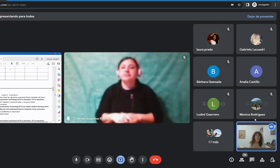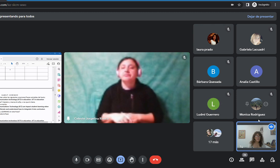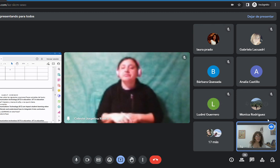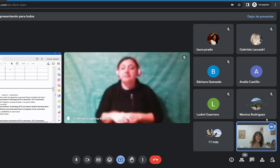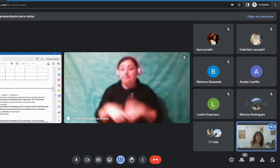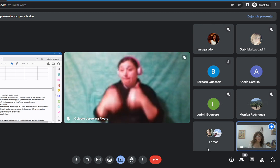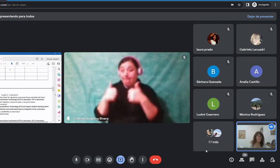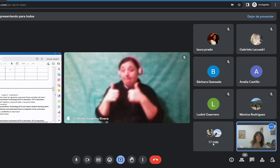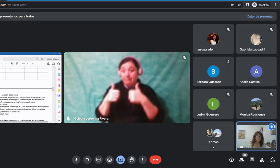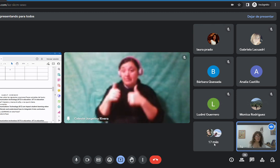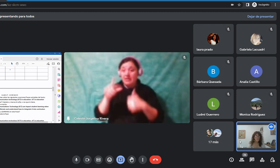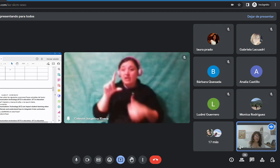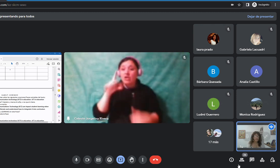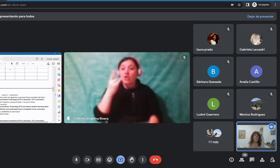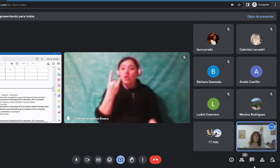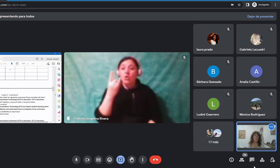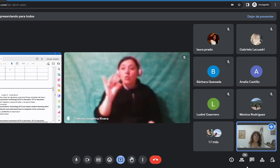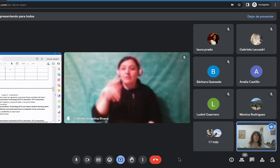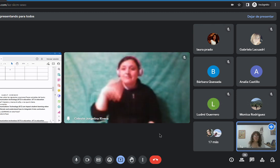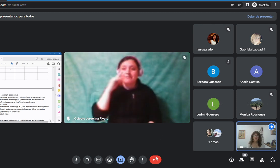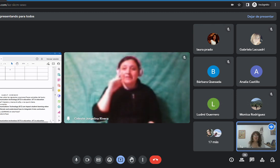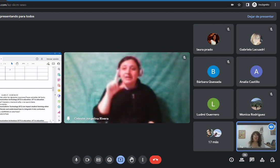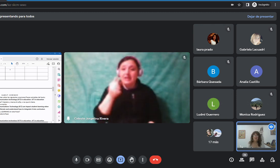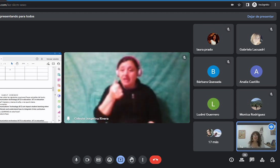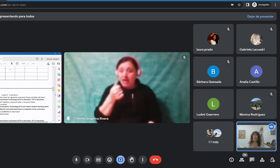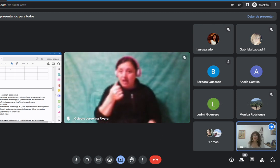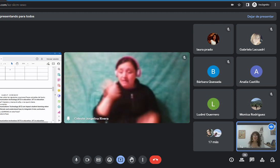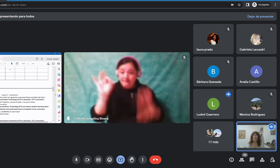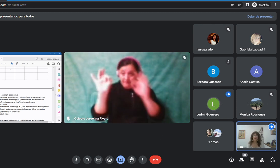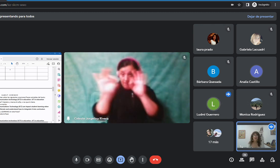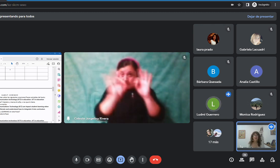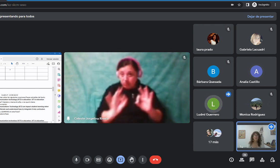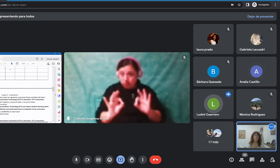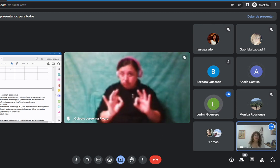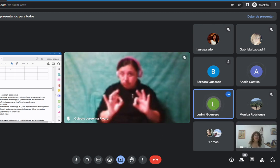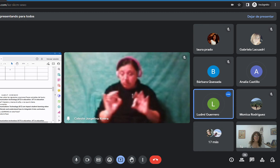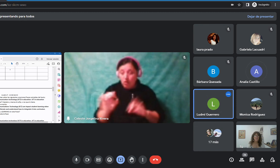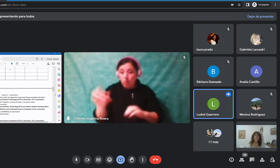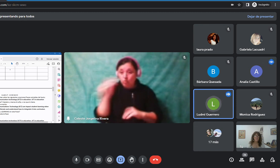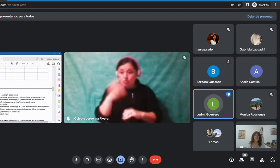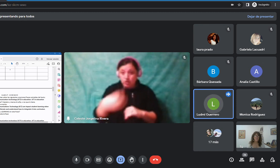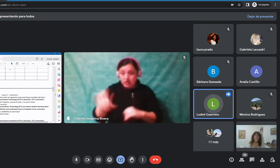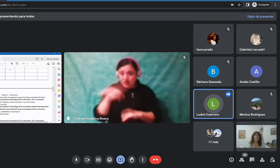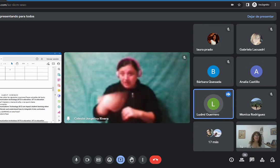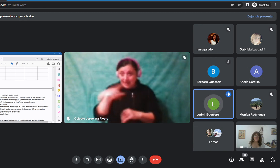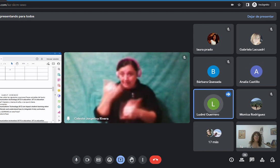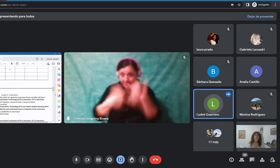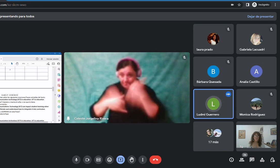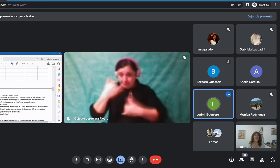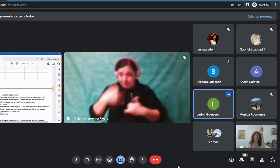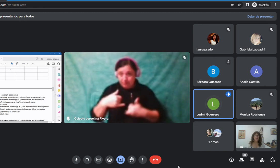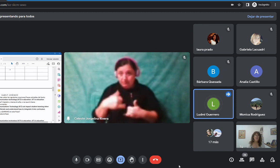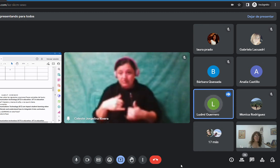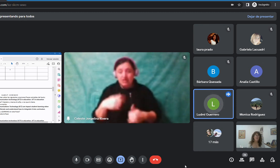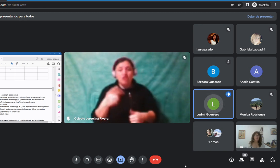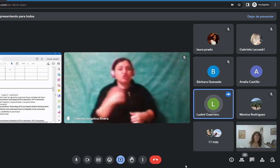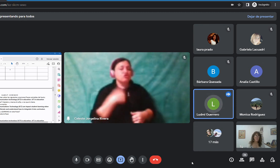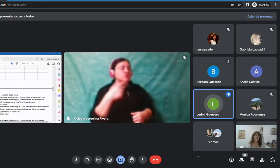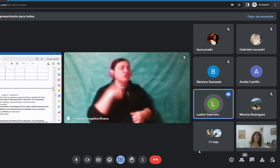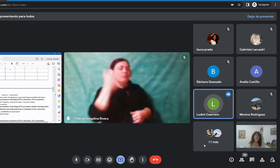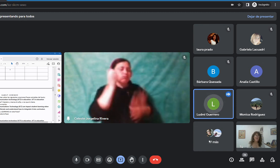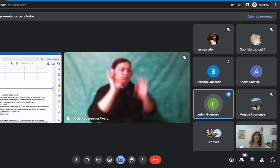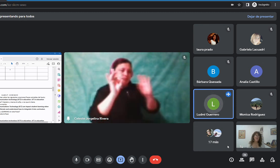Ludmila, a ver los demás, me van diciendo y así corregimos. Yo ya estoy con Rocío. Ah,